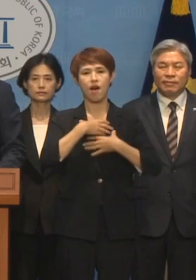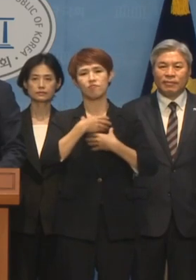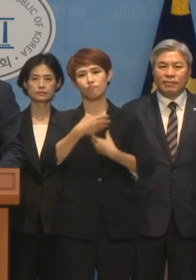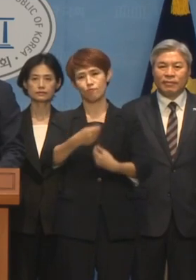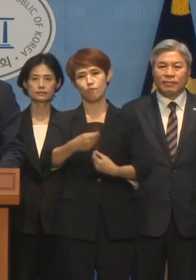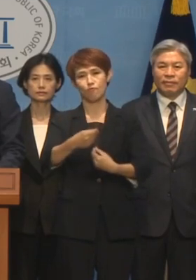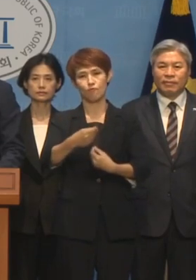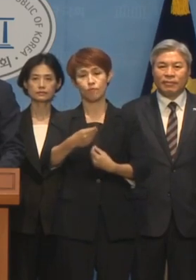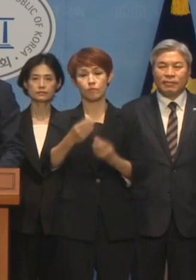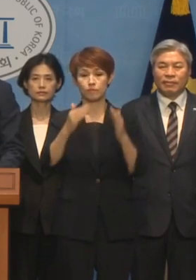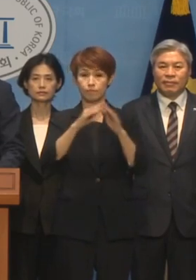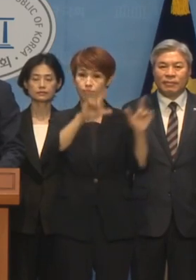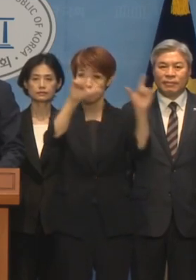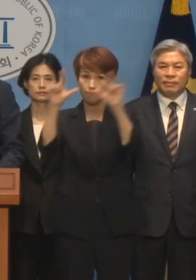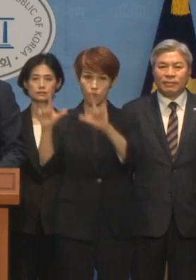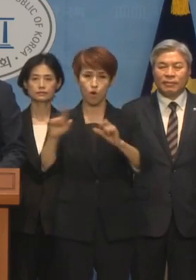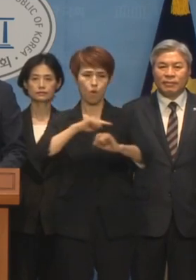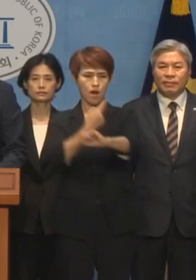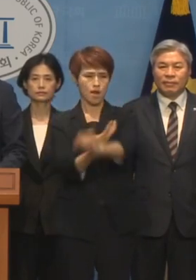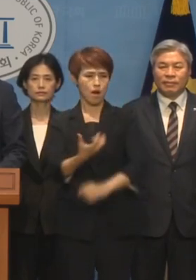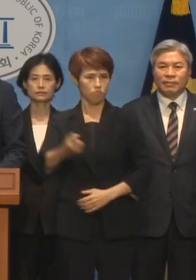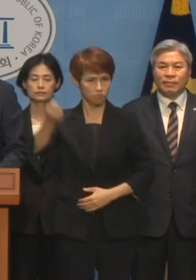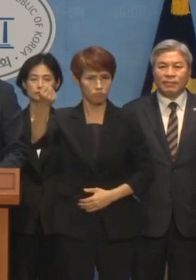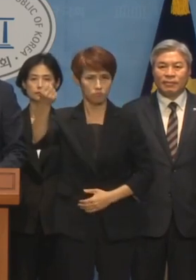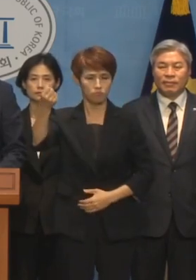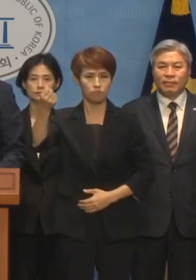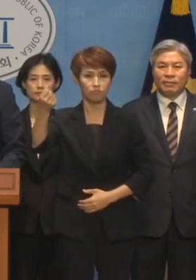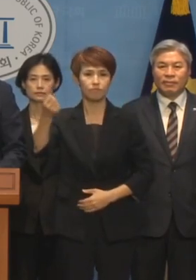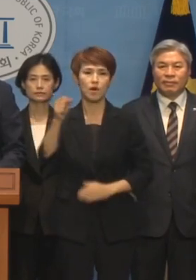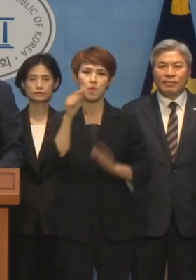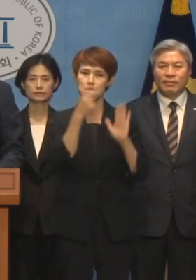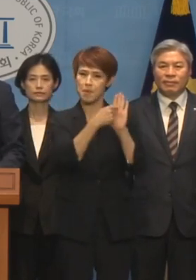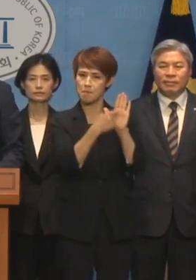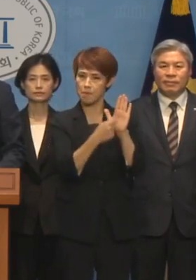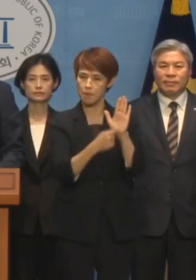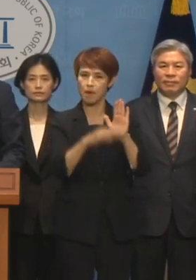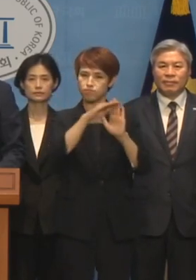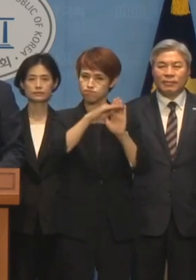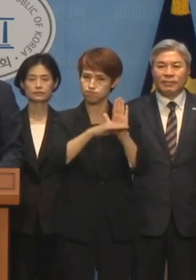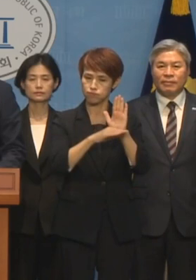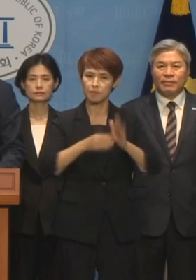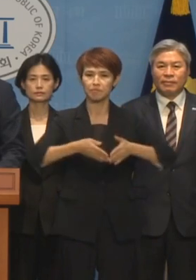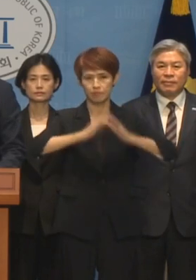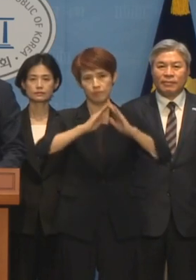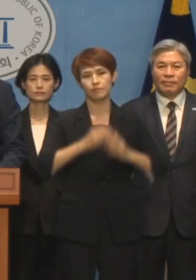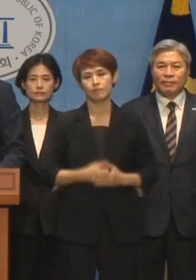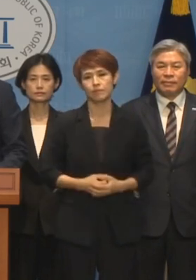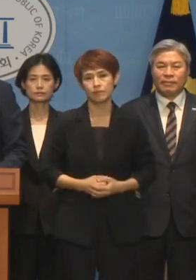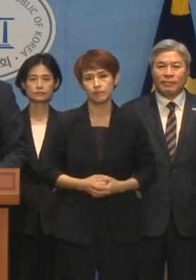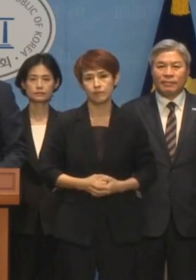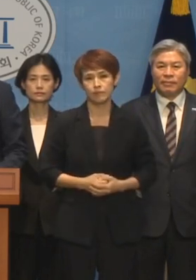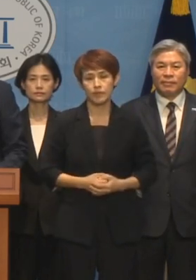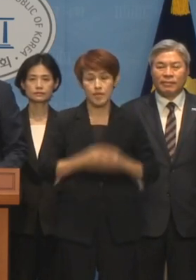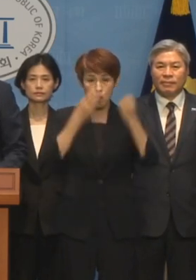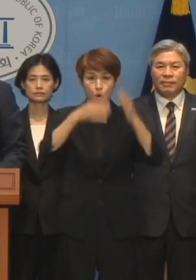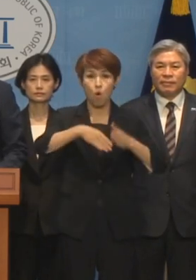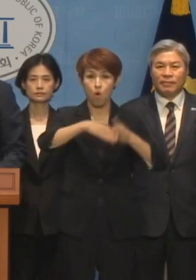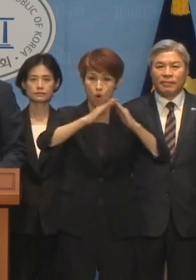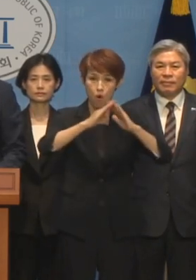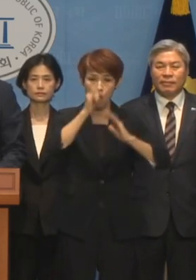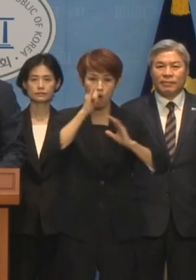안정적인 주거 생활을 할 권리를 가진다 등의 조항을 신설합니다. 추후